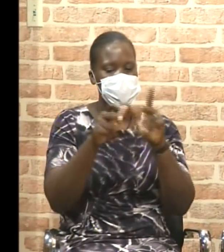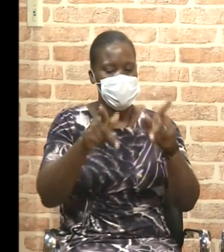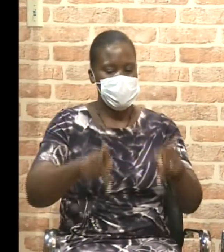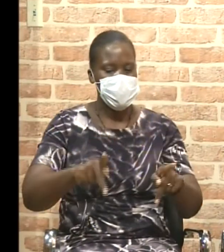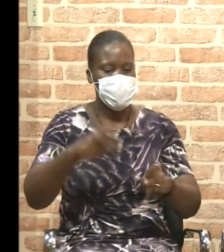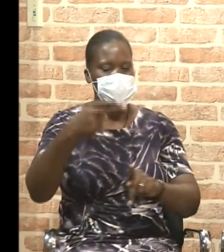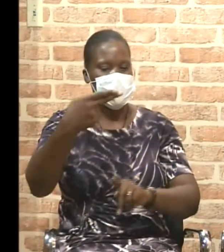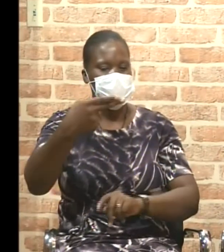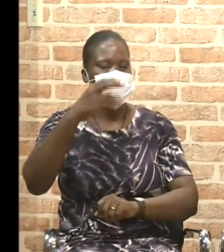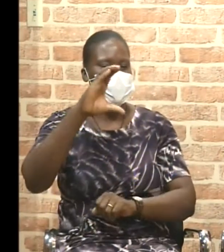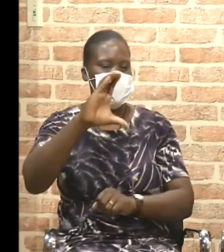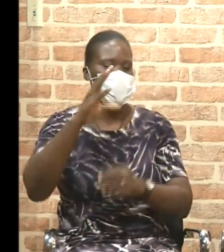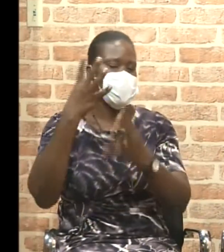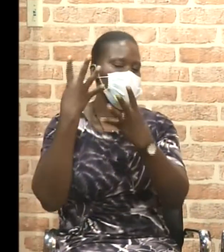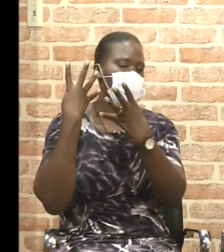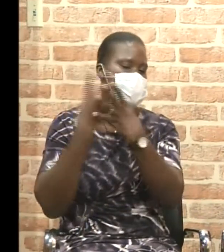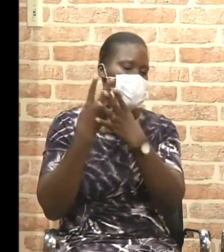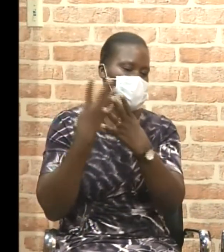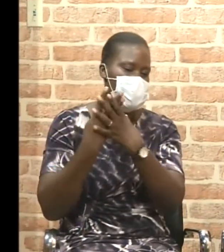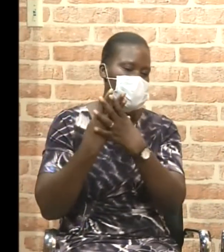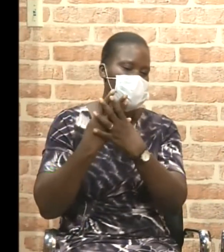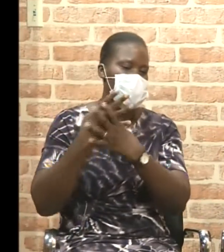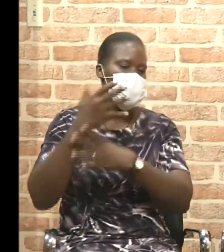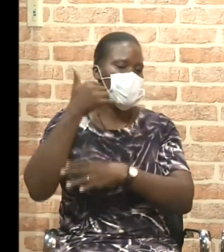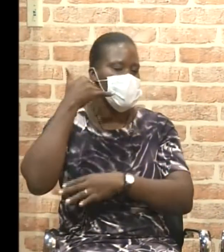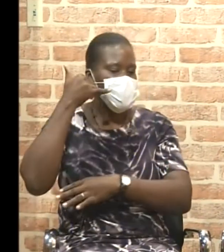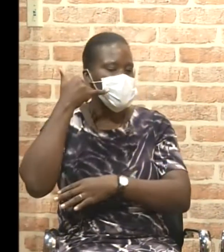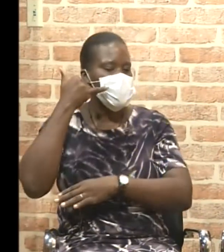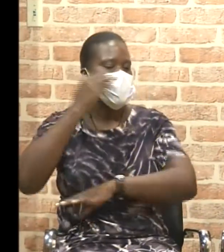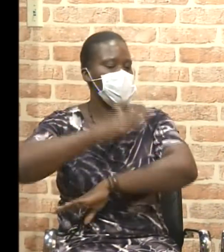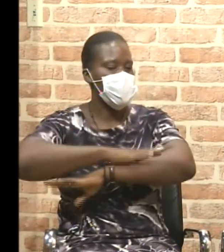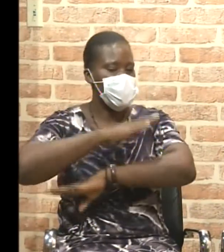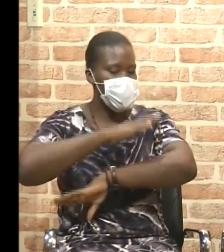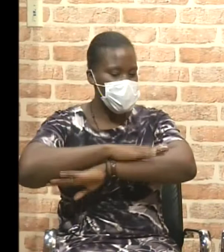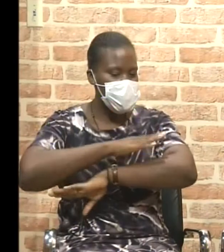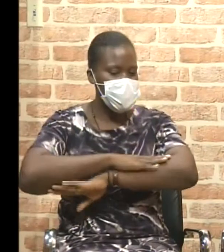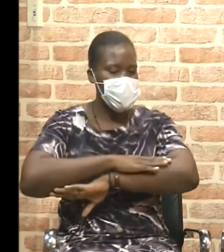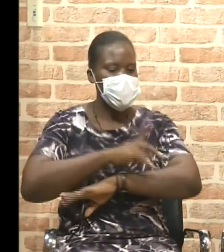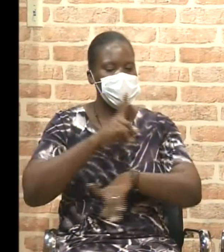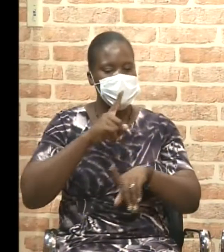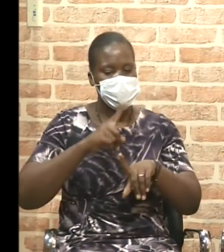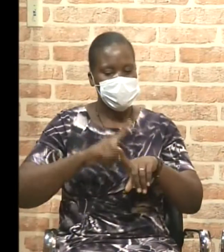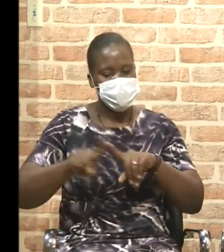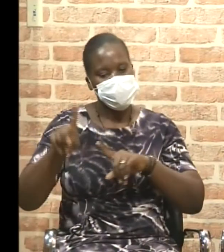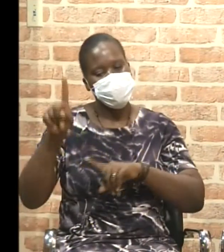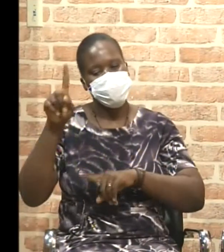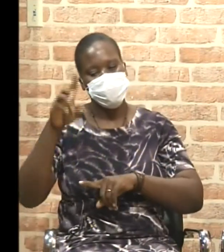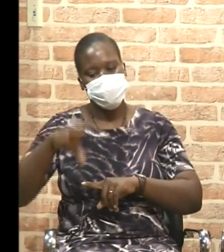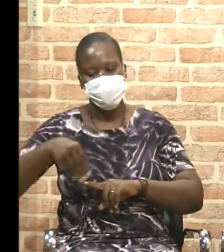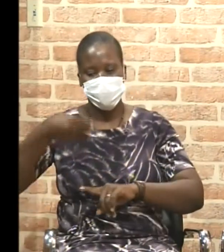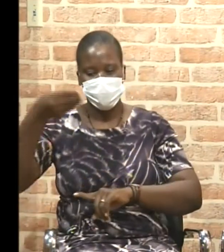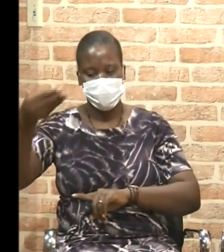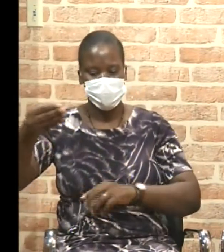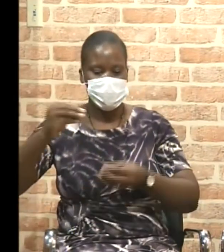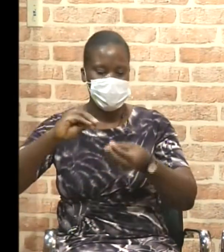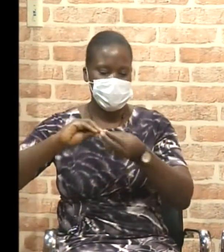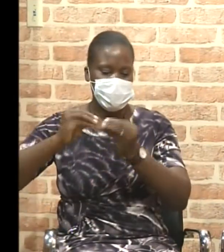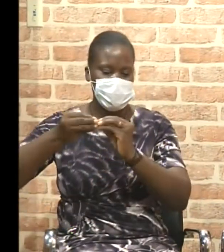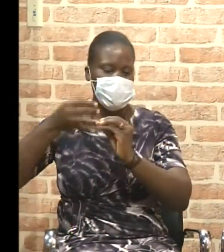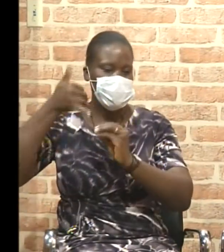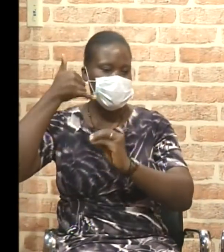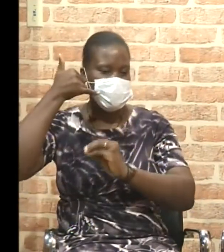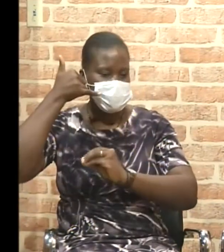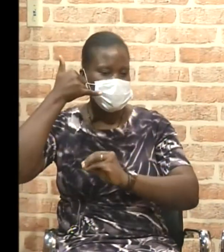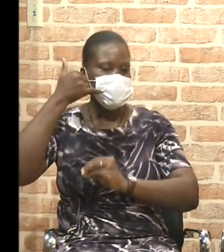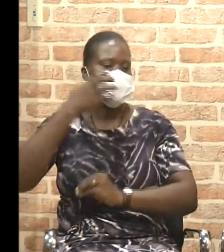il relaie plusieurs fois dans le bureau pour nous faire suivi. Mais qui ça nous fait, comme nous avons un numéro avocat, nous mettons en contact